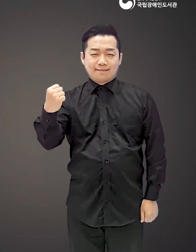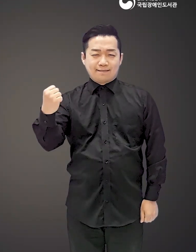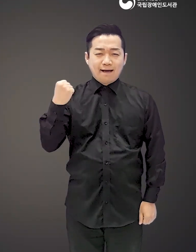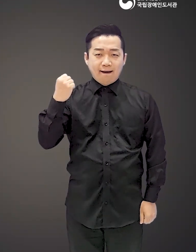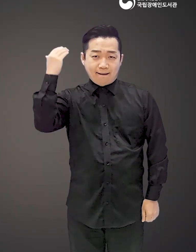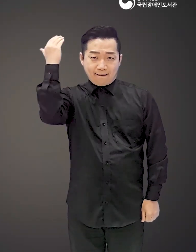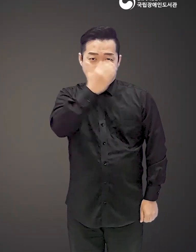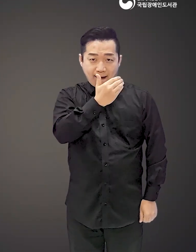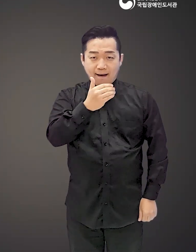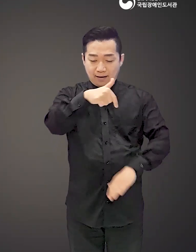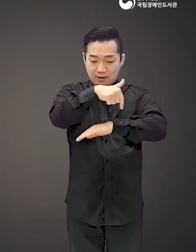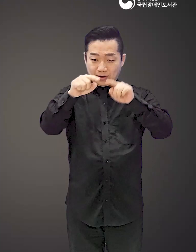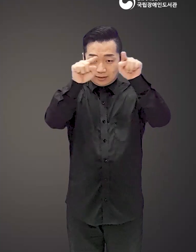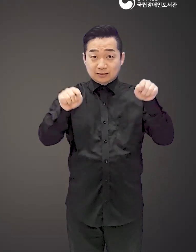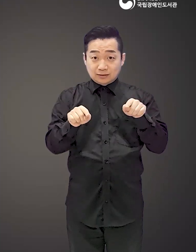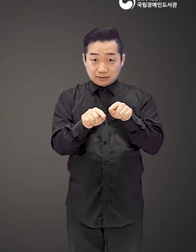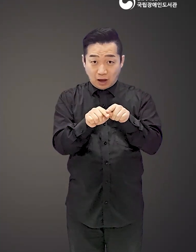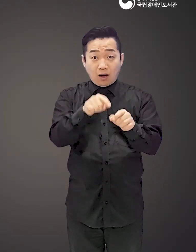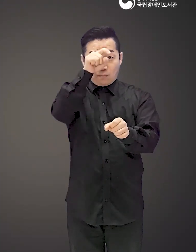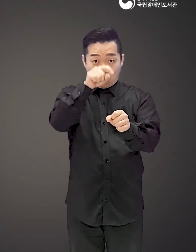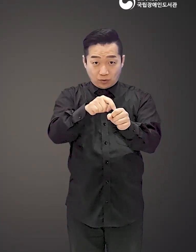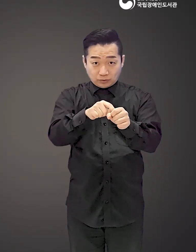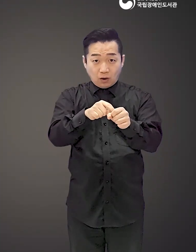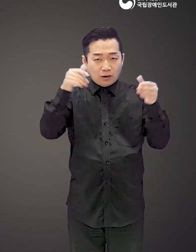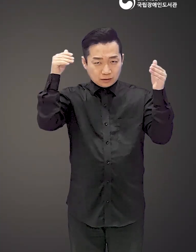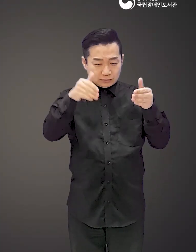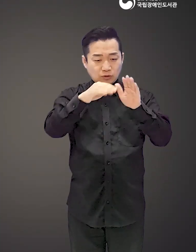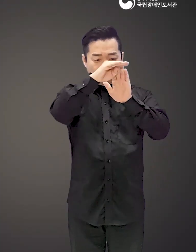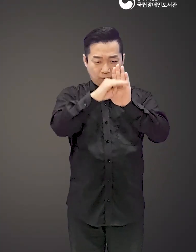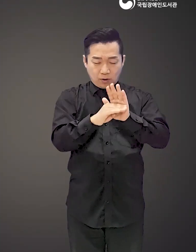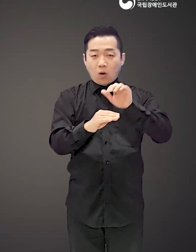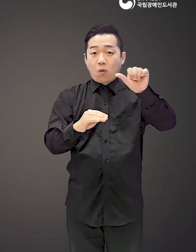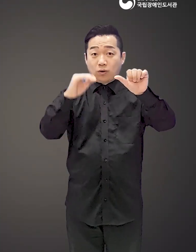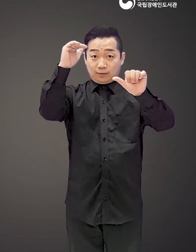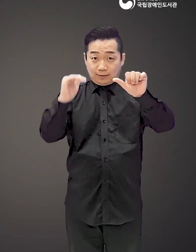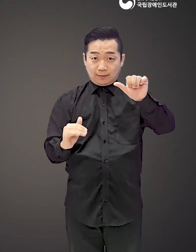강력하고 간결한 기획서를 위한 포커스 로직 5단계.